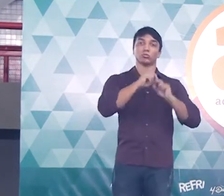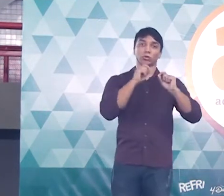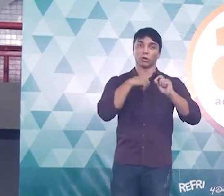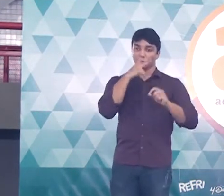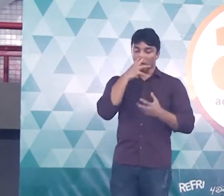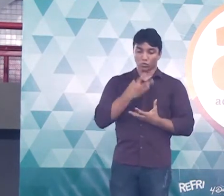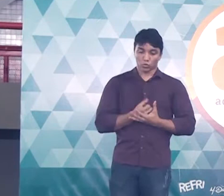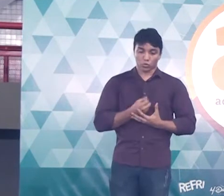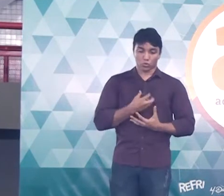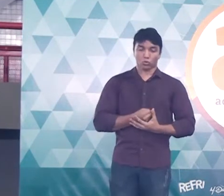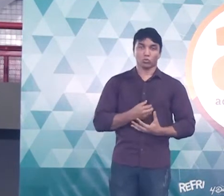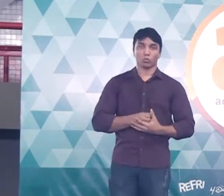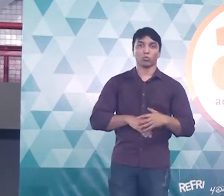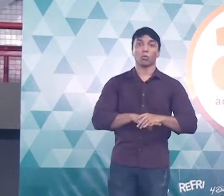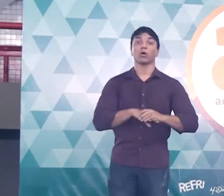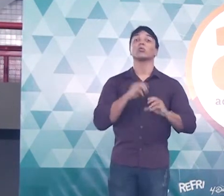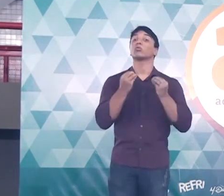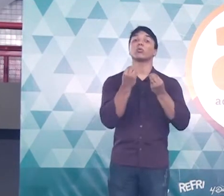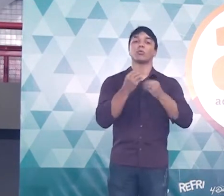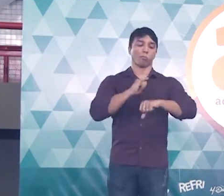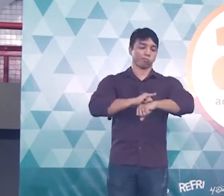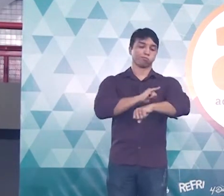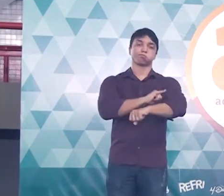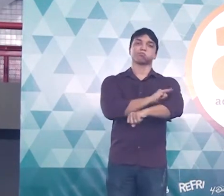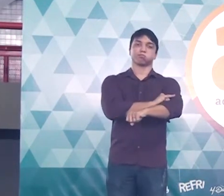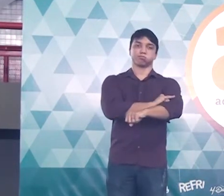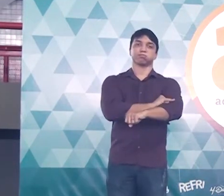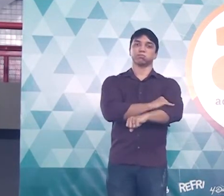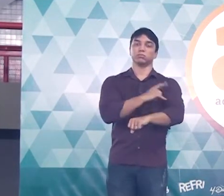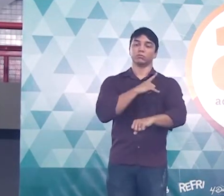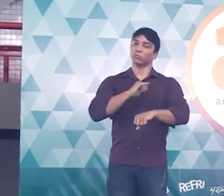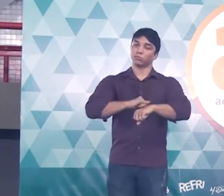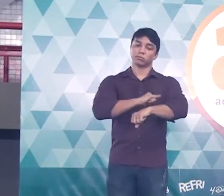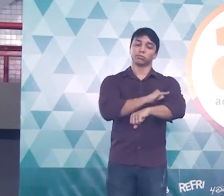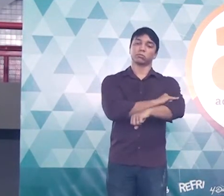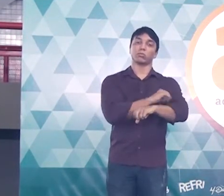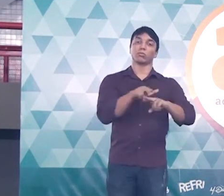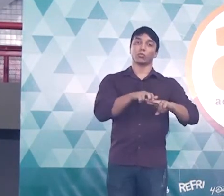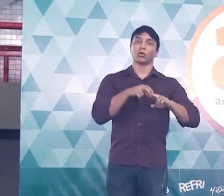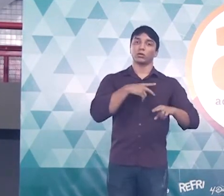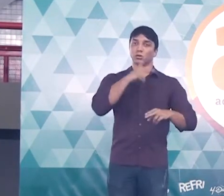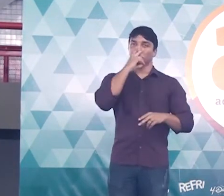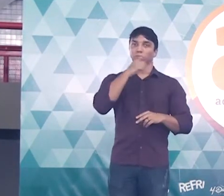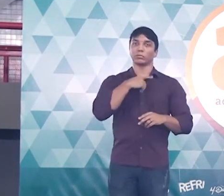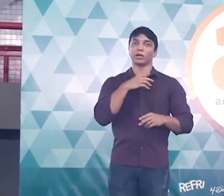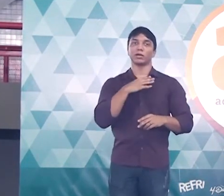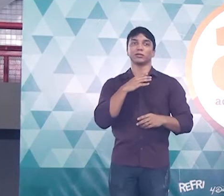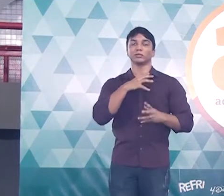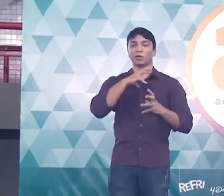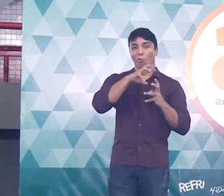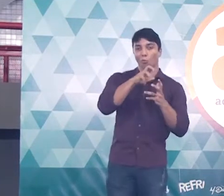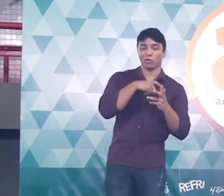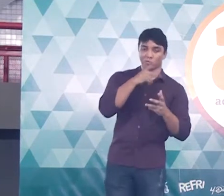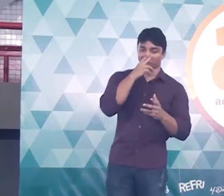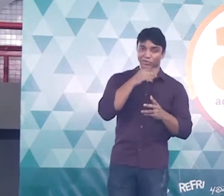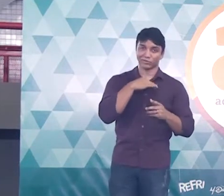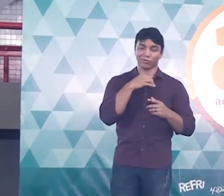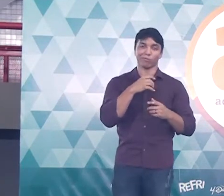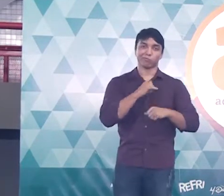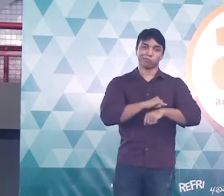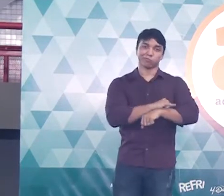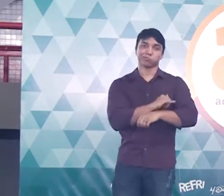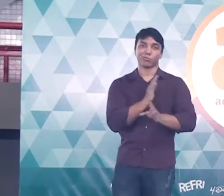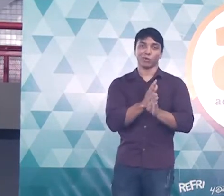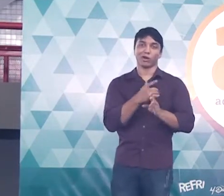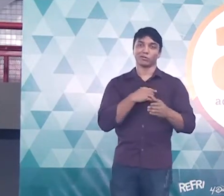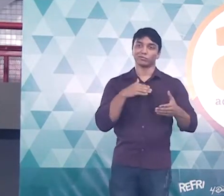acumula em forma de gordura. Geralmente, né? A gente se prepara assim para o fim do mundo. Quem diz que o gordinho se prepara para o